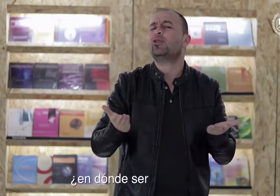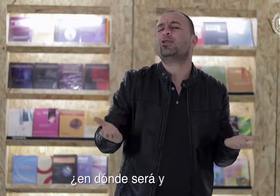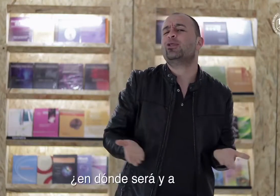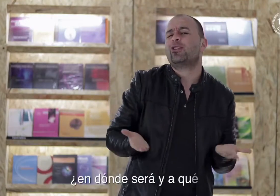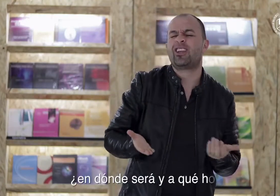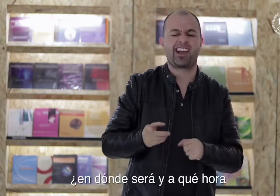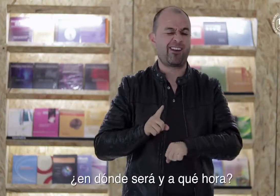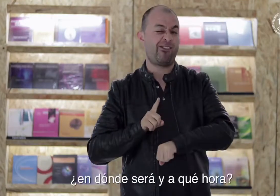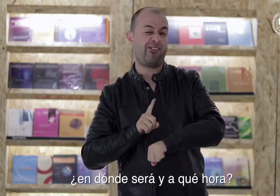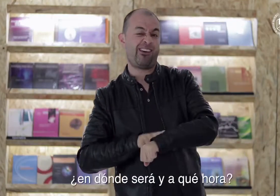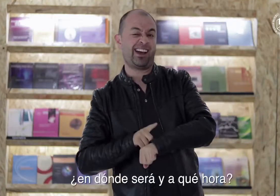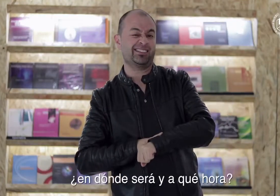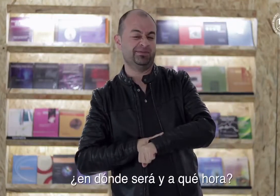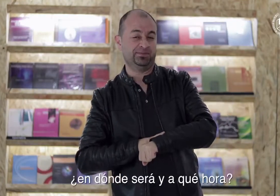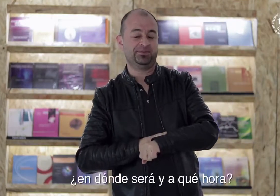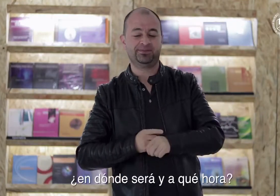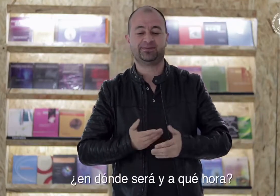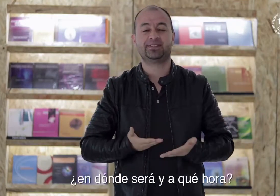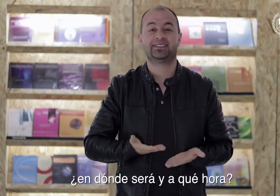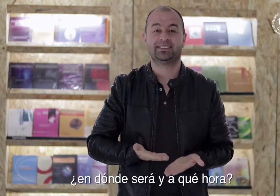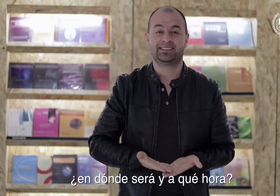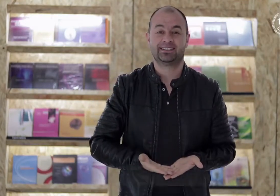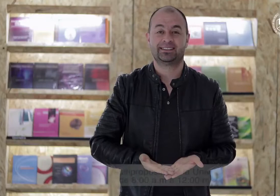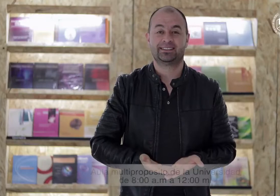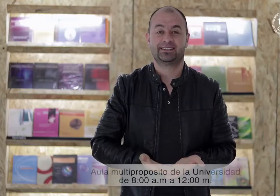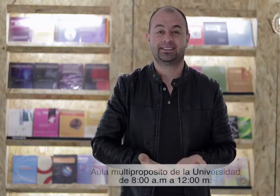¿Pero qué, en dónde será y a qué hora? En el aula multipropósito de